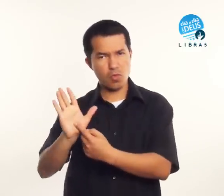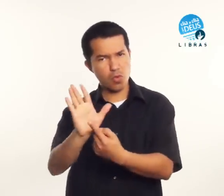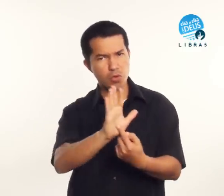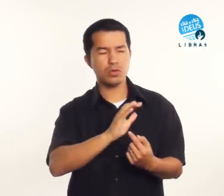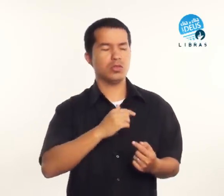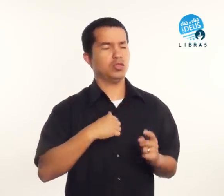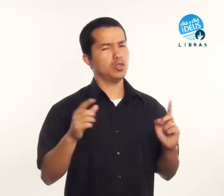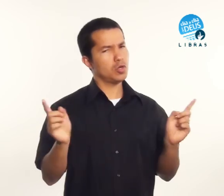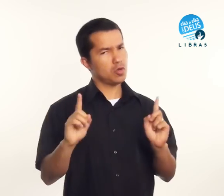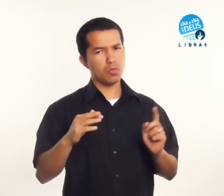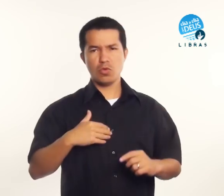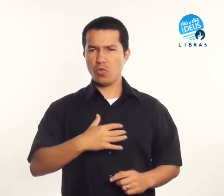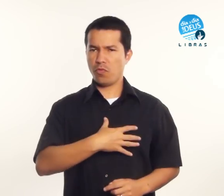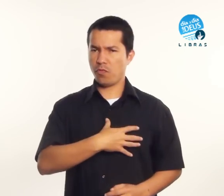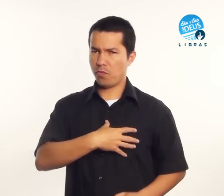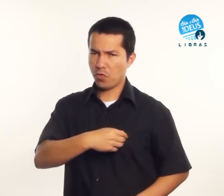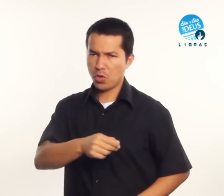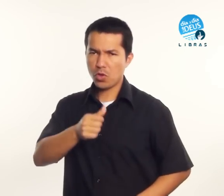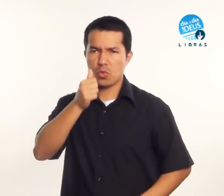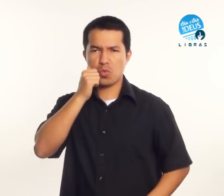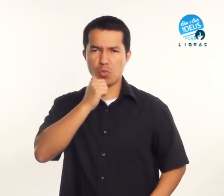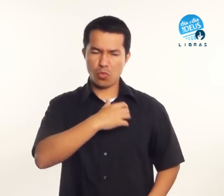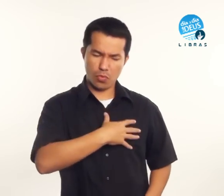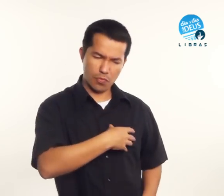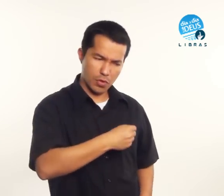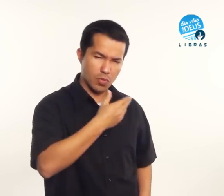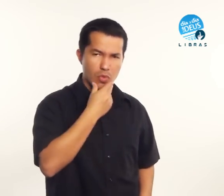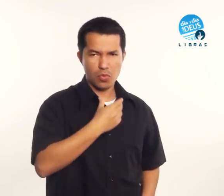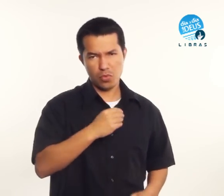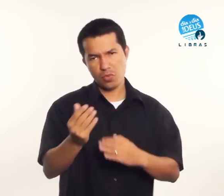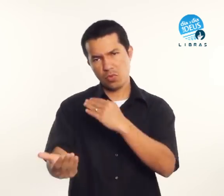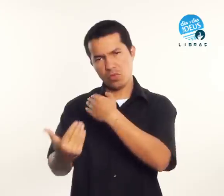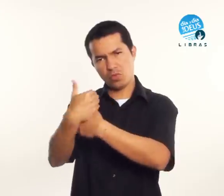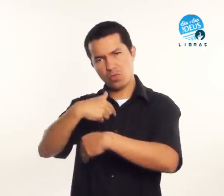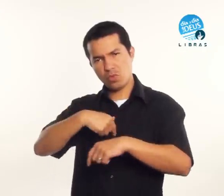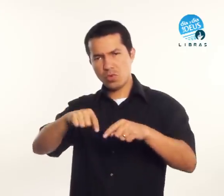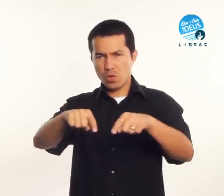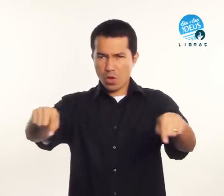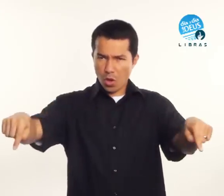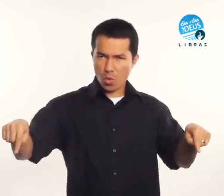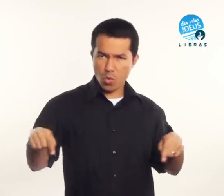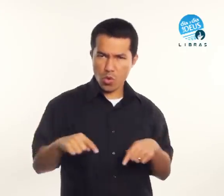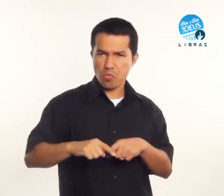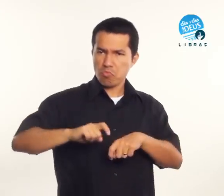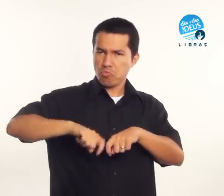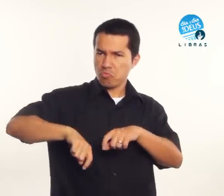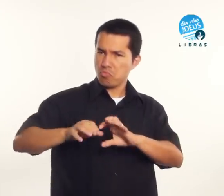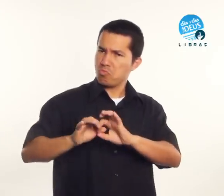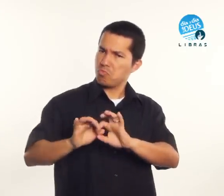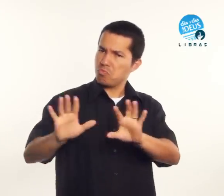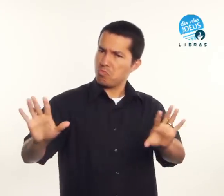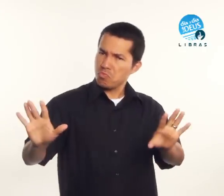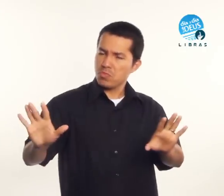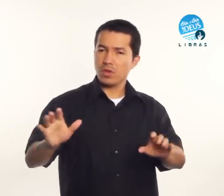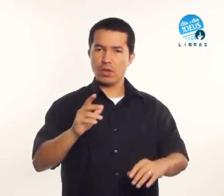façam relações sexuais ou tenham relações sexuais como adolescentes no meu quarto, porque eu prefiro que eles façam no meu quarto, que eu